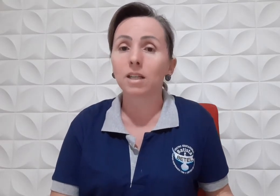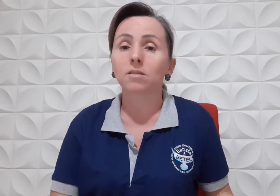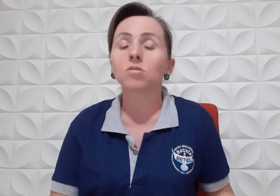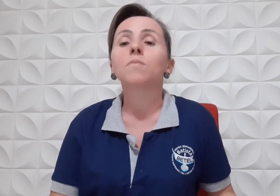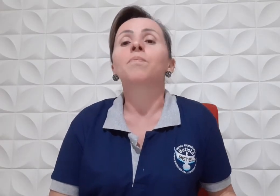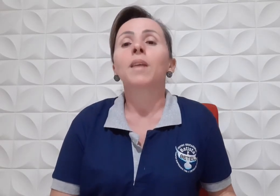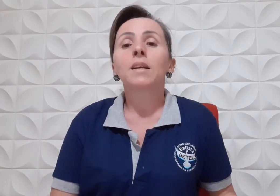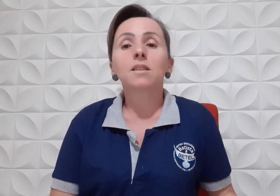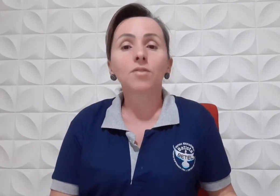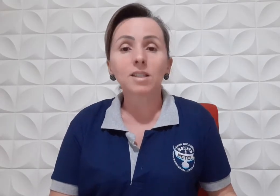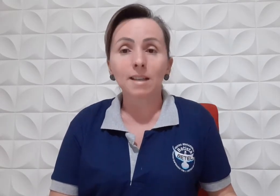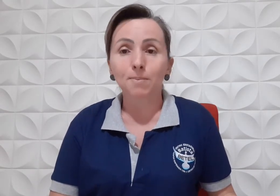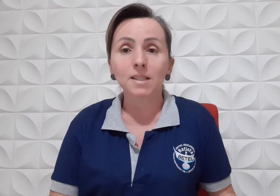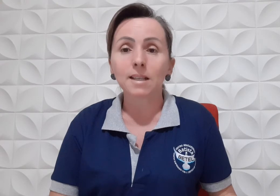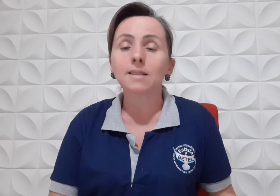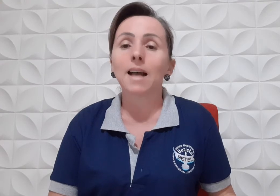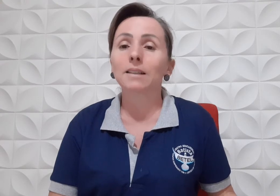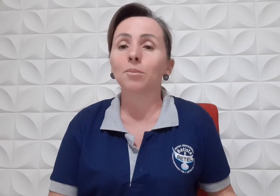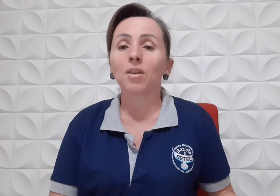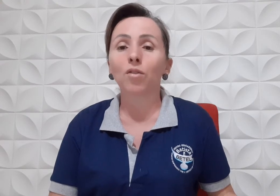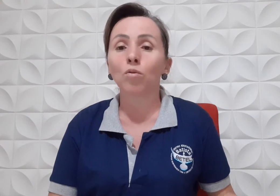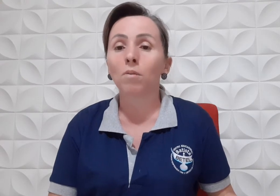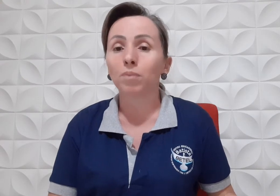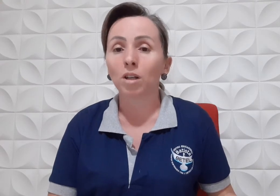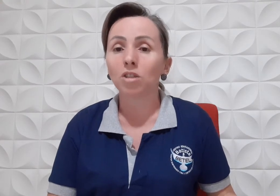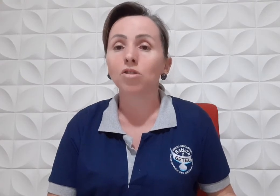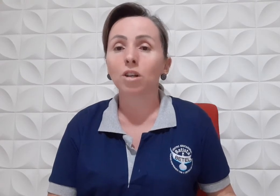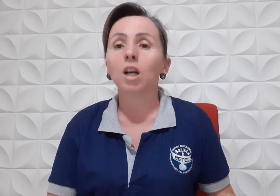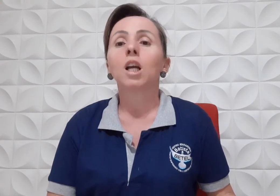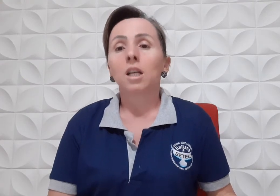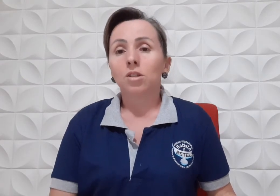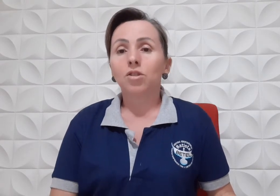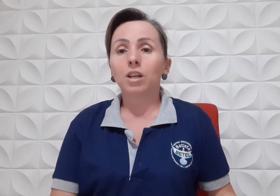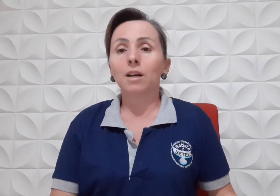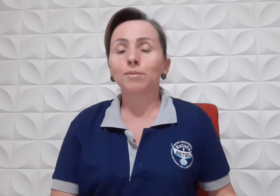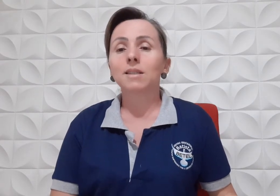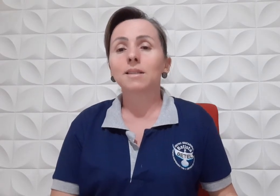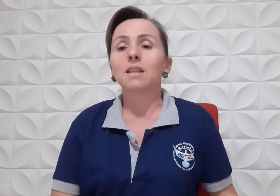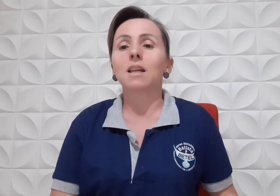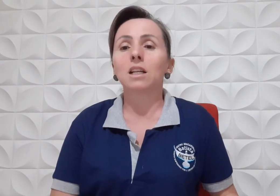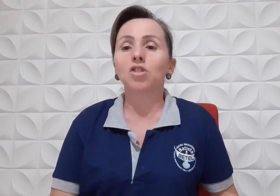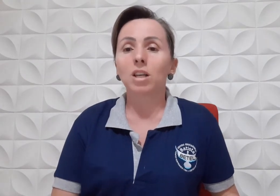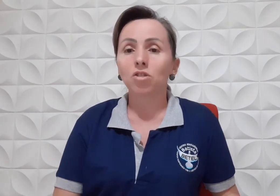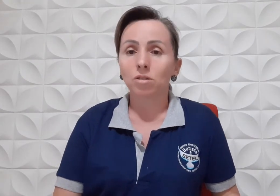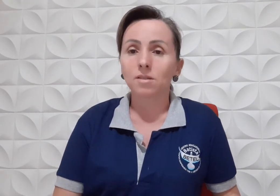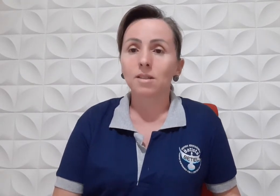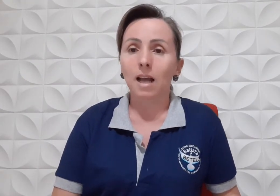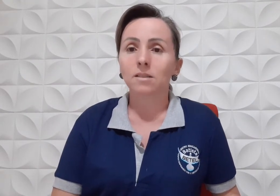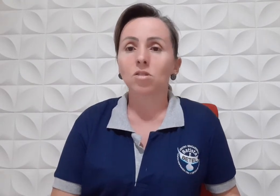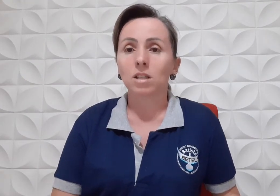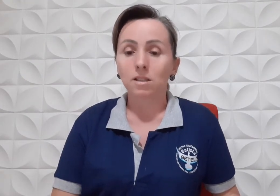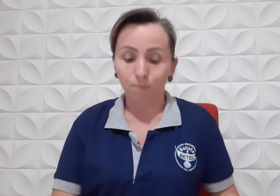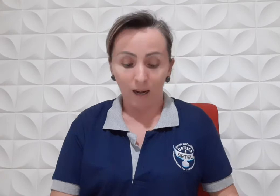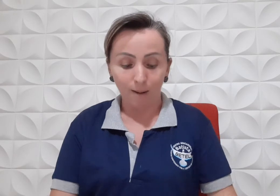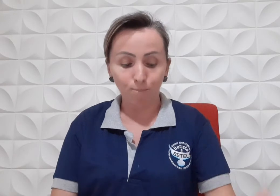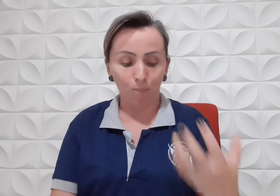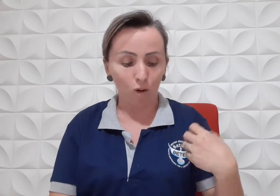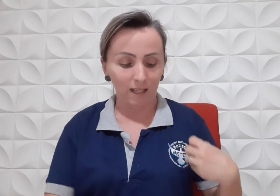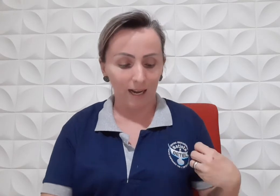Unidos. Se você pesquisar, também foi uma política, digamos assim, inteligente dos Estados Unidos para